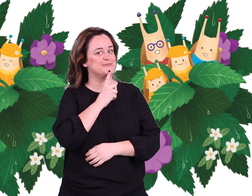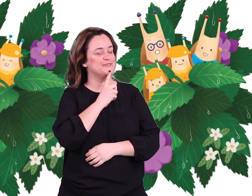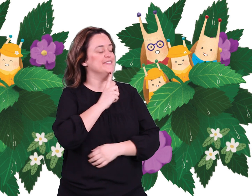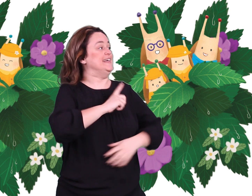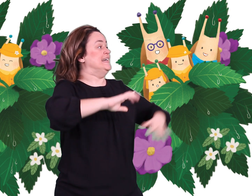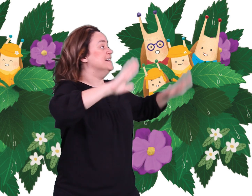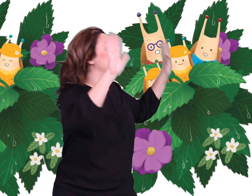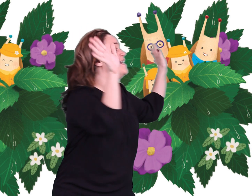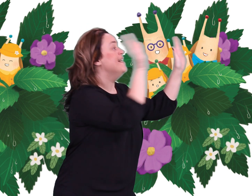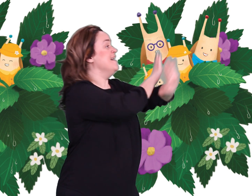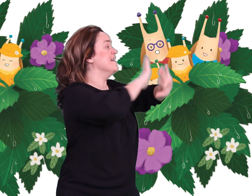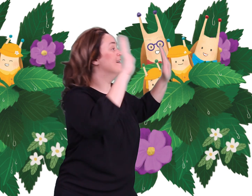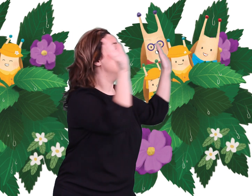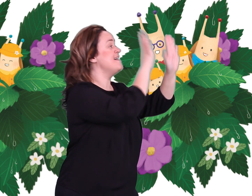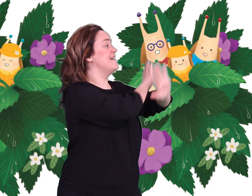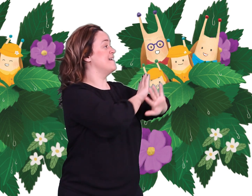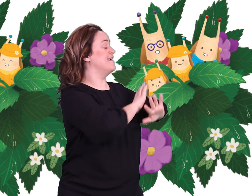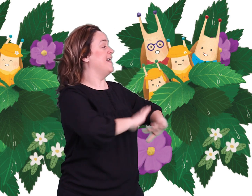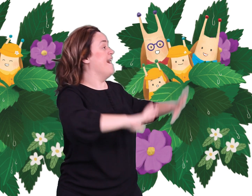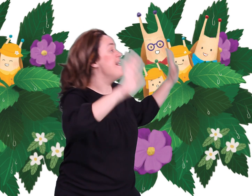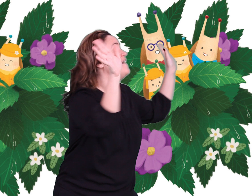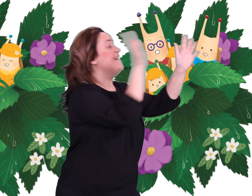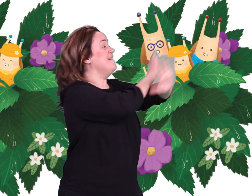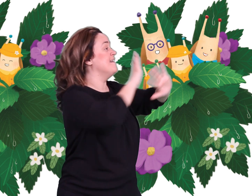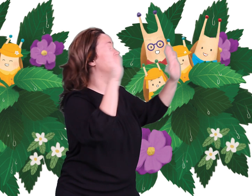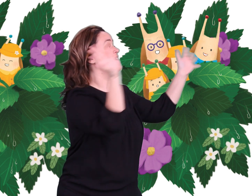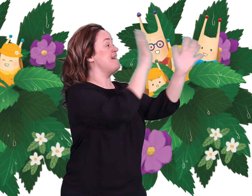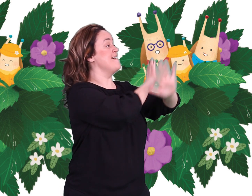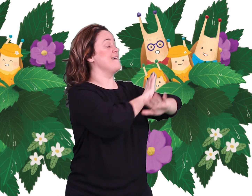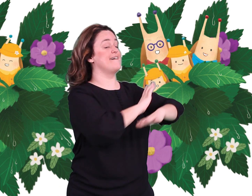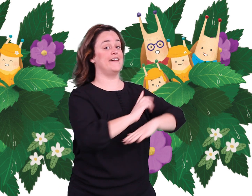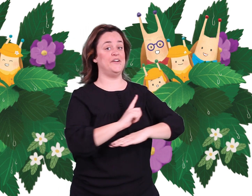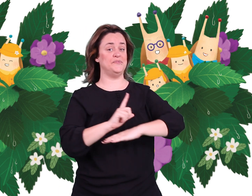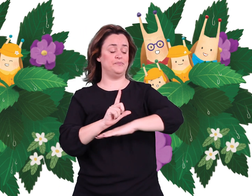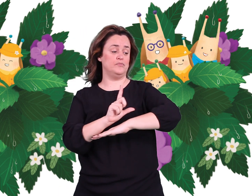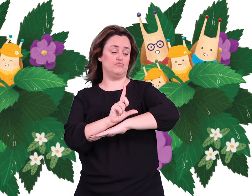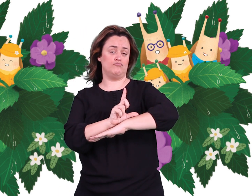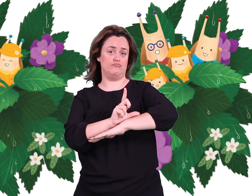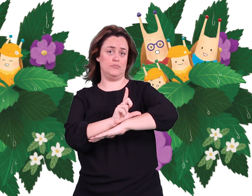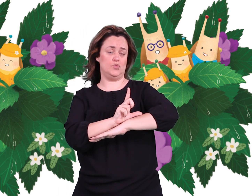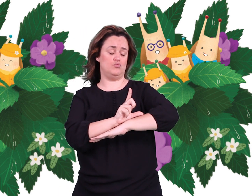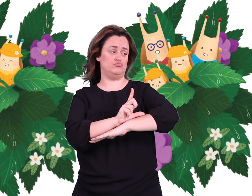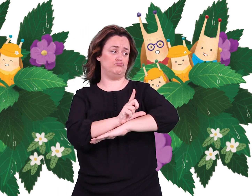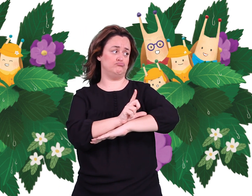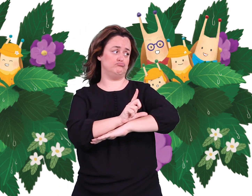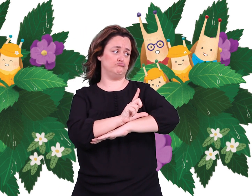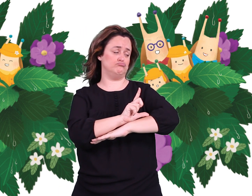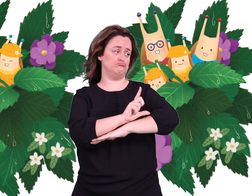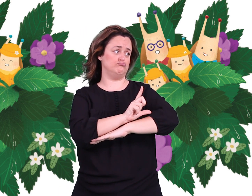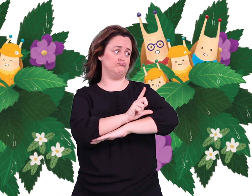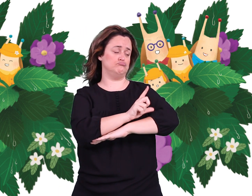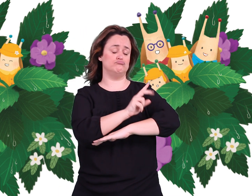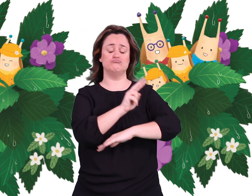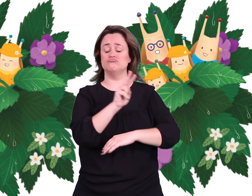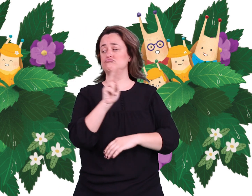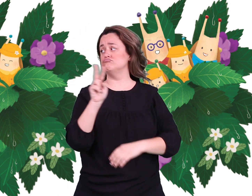Margot gesticule encore. Léo se tourne.